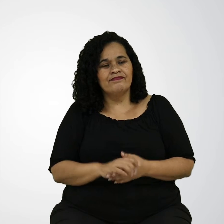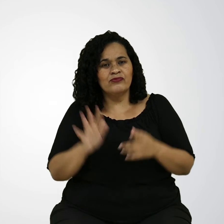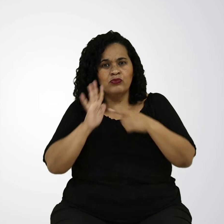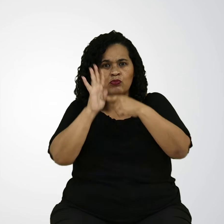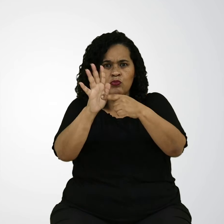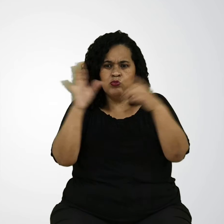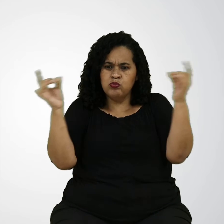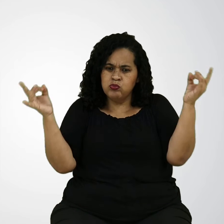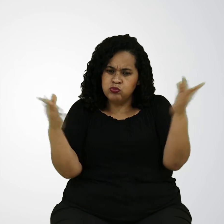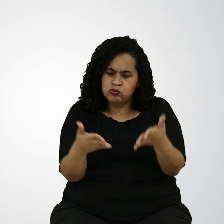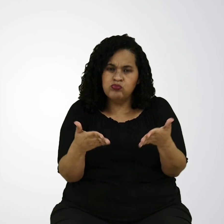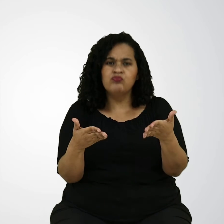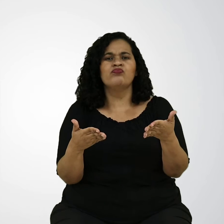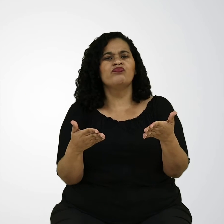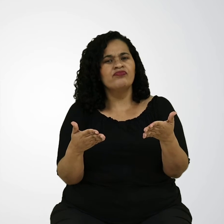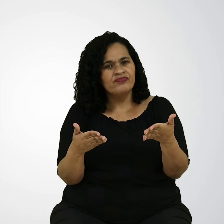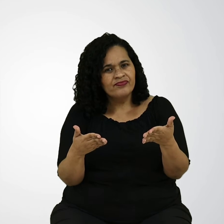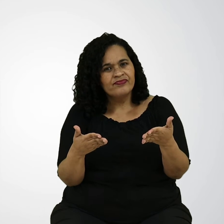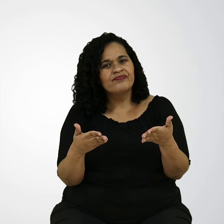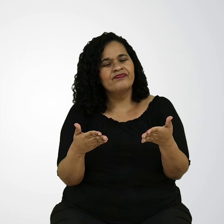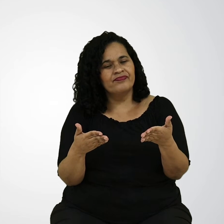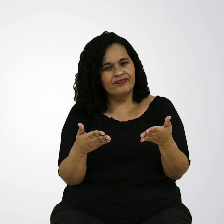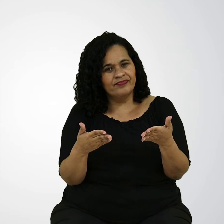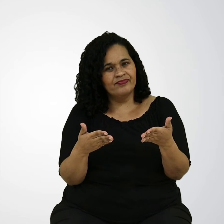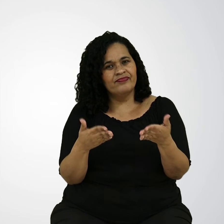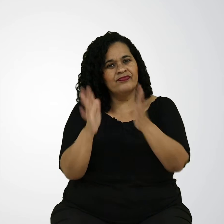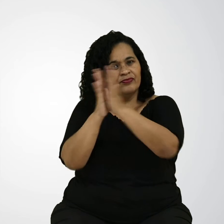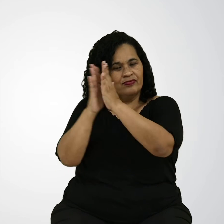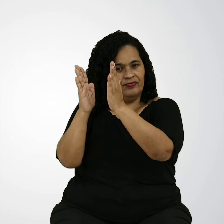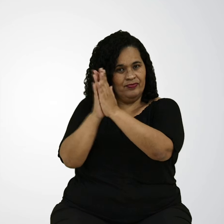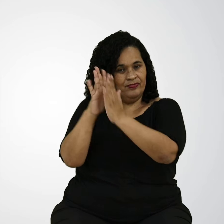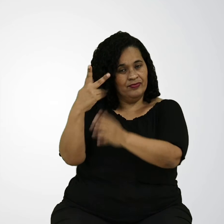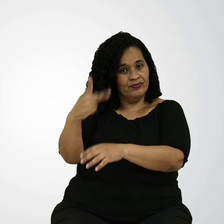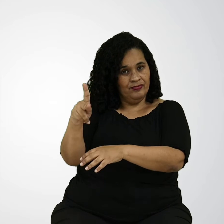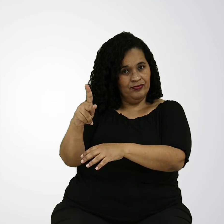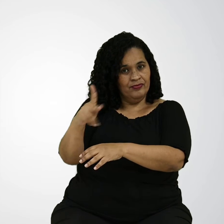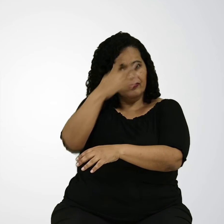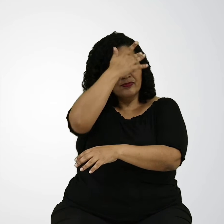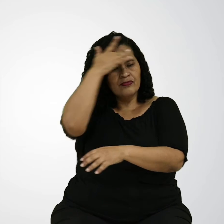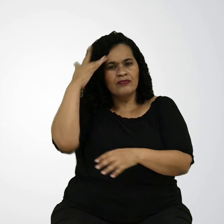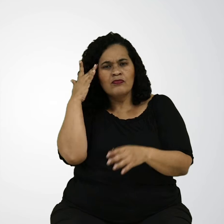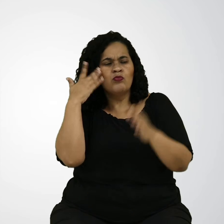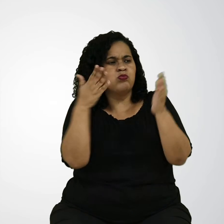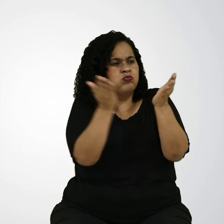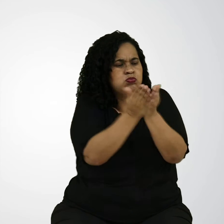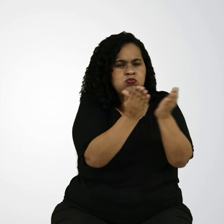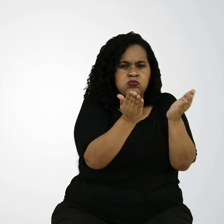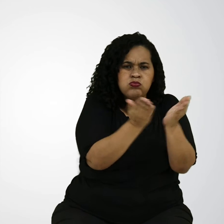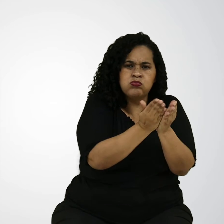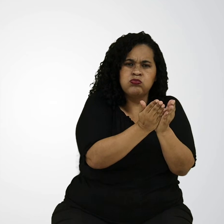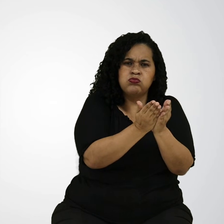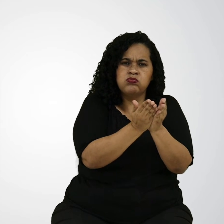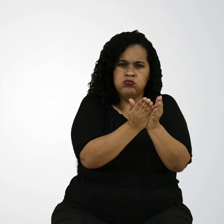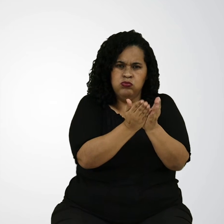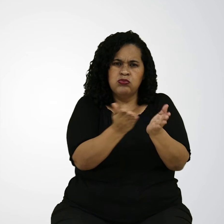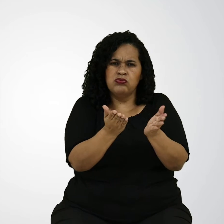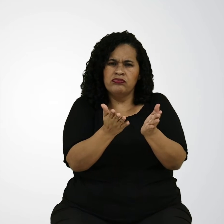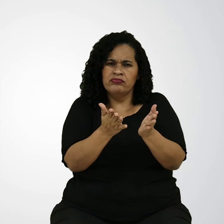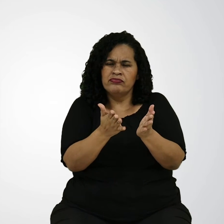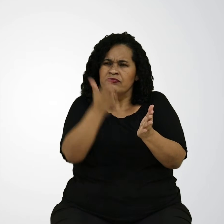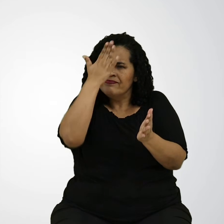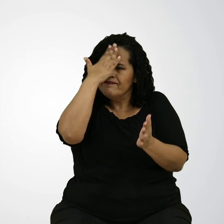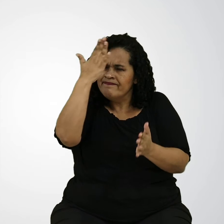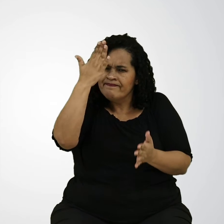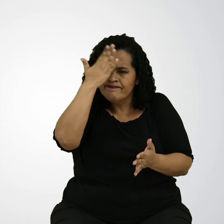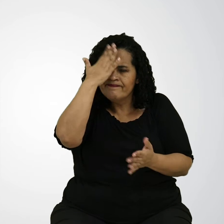que propósito específico dessa oração. Ele ora para que os cristãos permaneçam maduros, convictos da vontade de